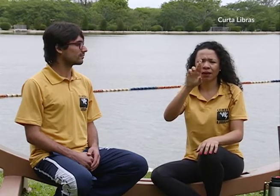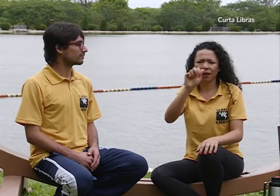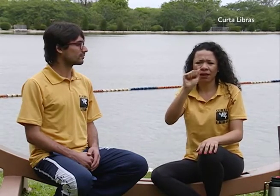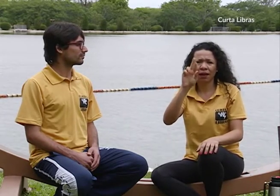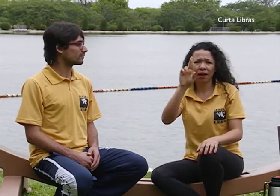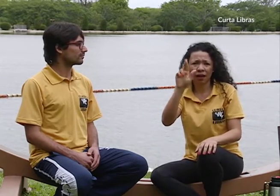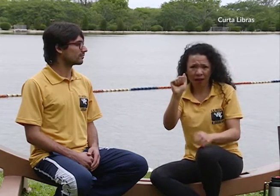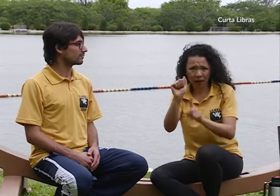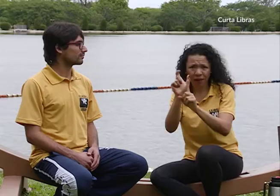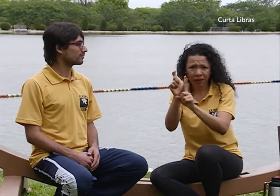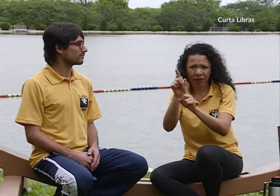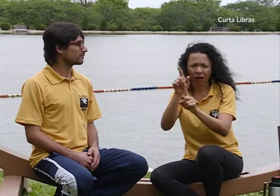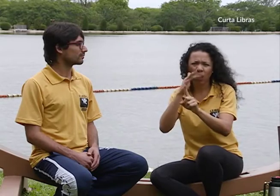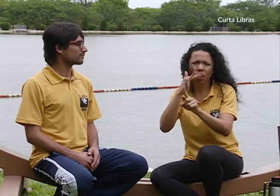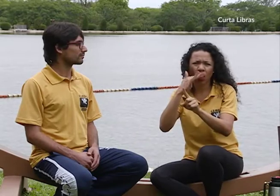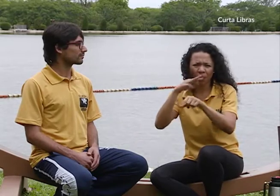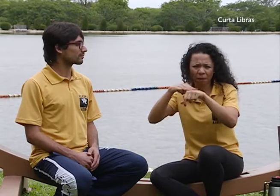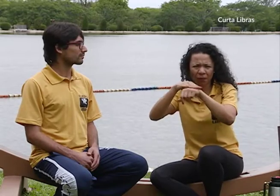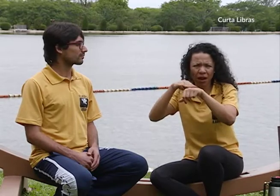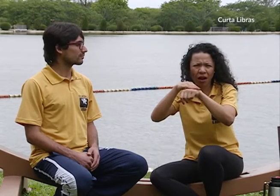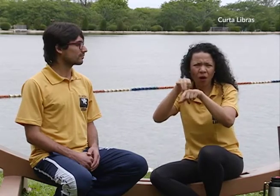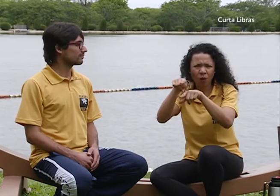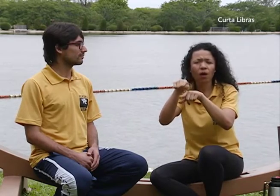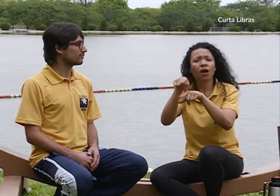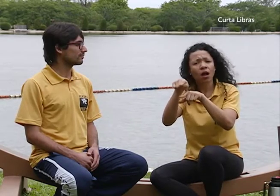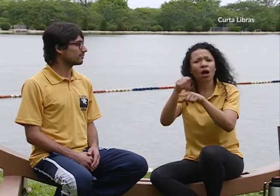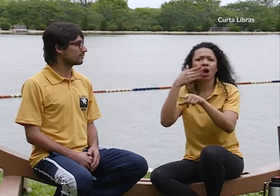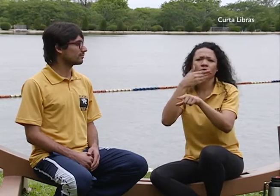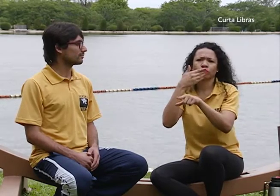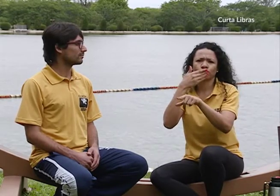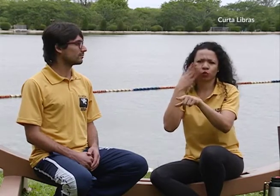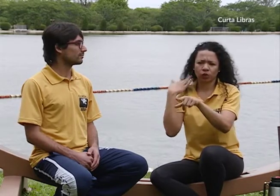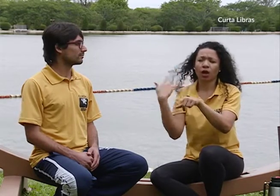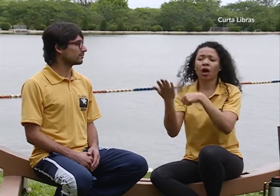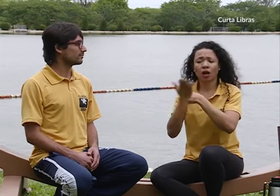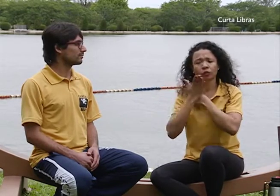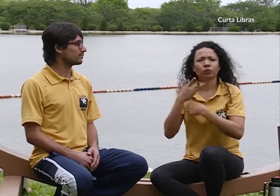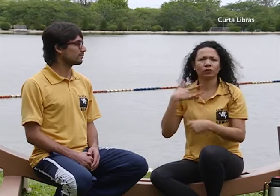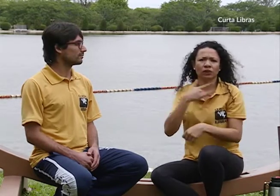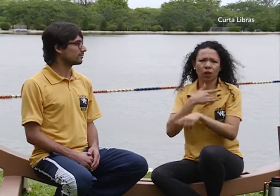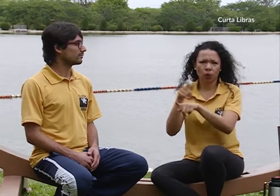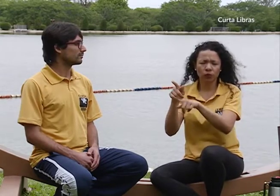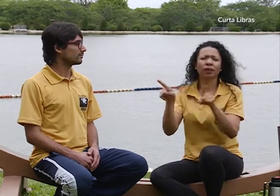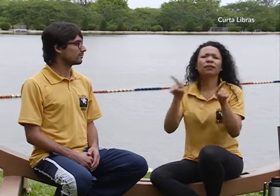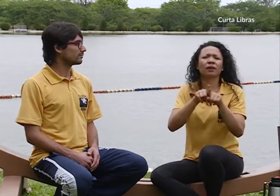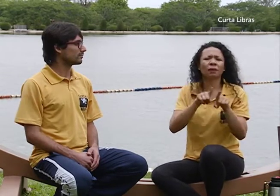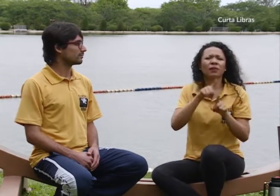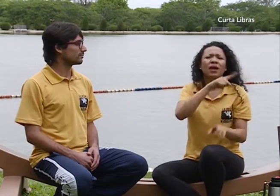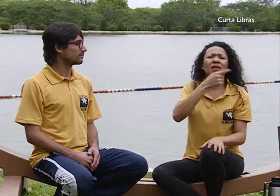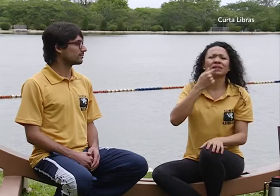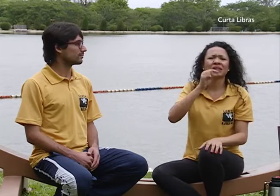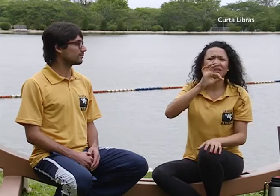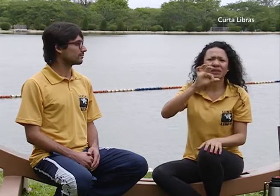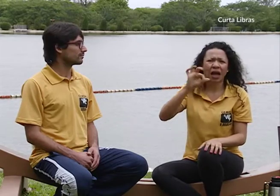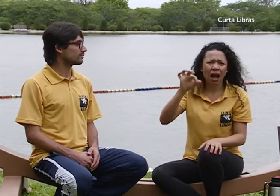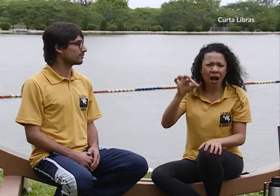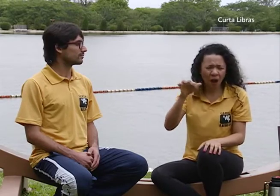Então, o açúcar branco você pode substituir pelo açúcar demerara. Ele tem uma cor